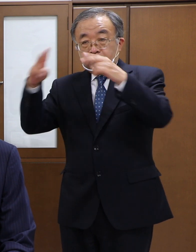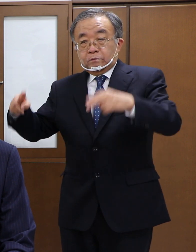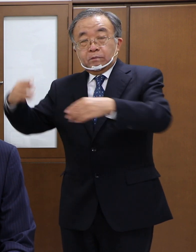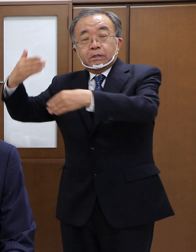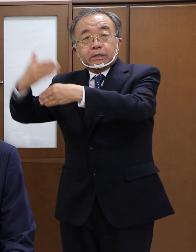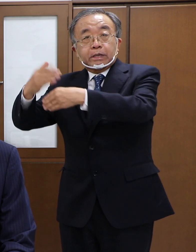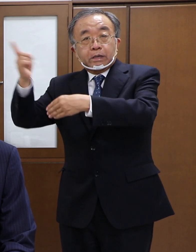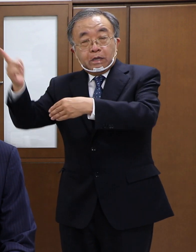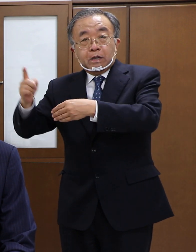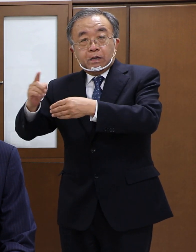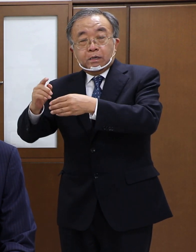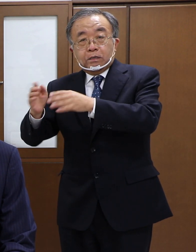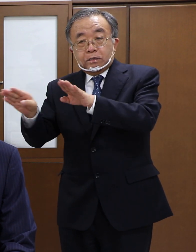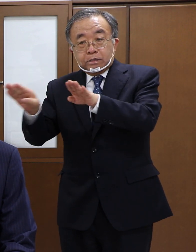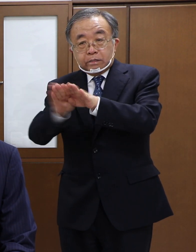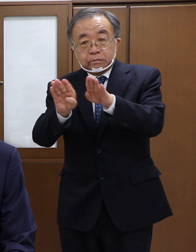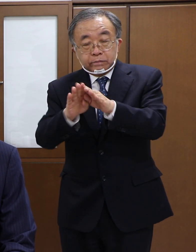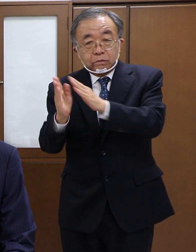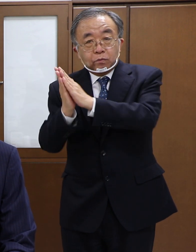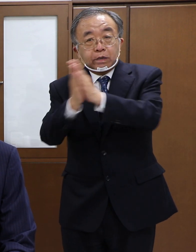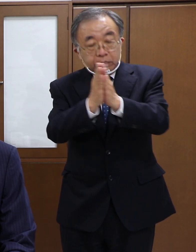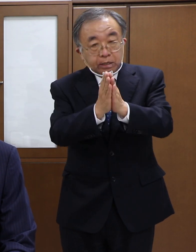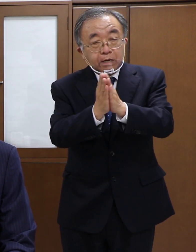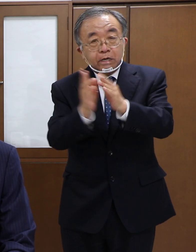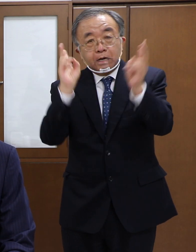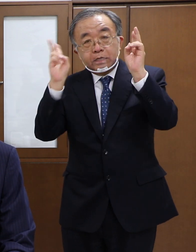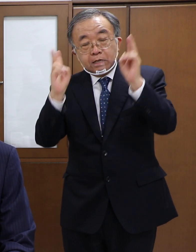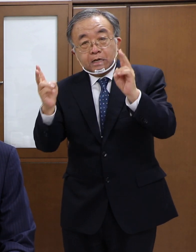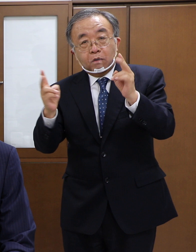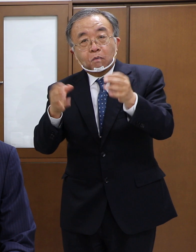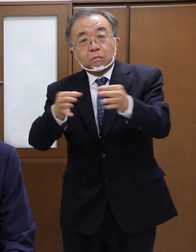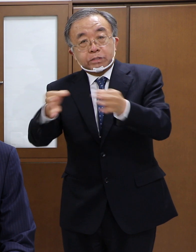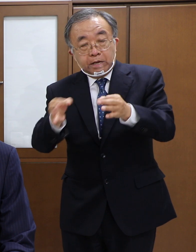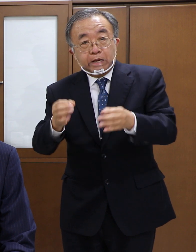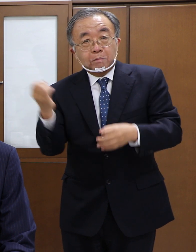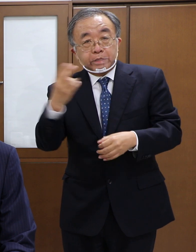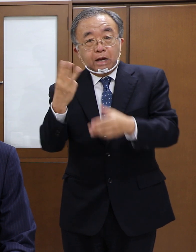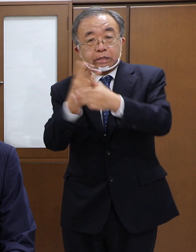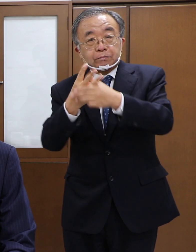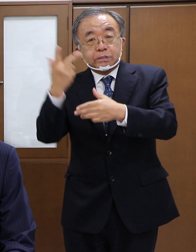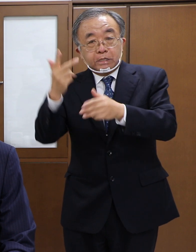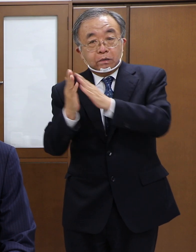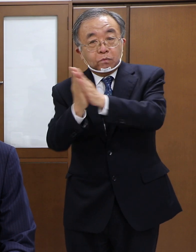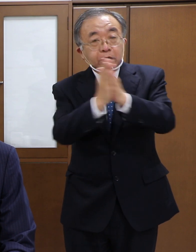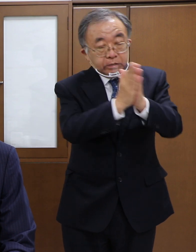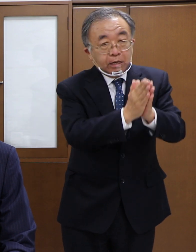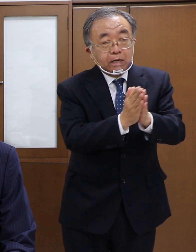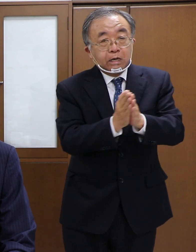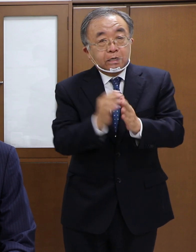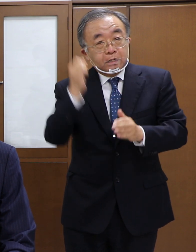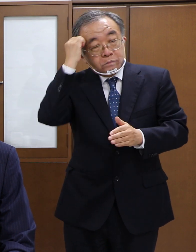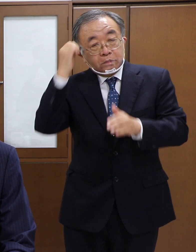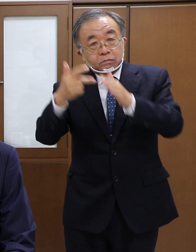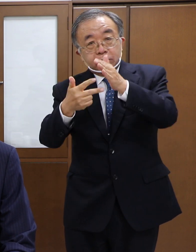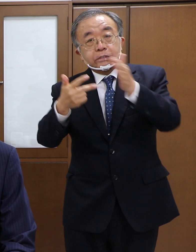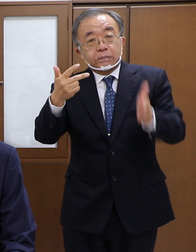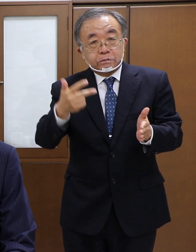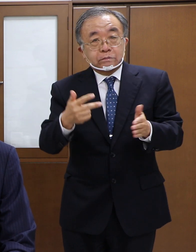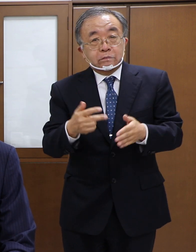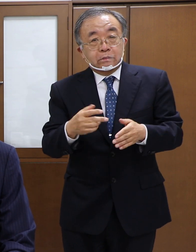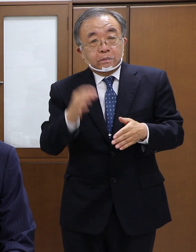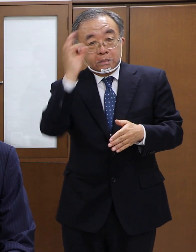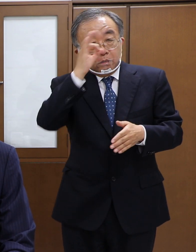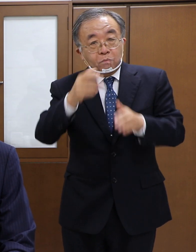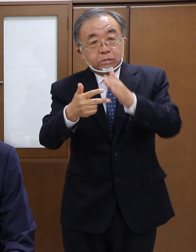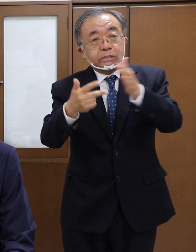静岡県が休業要請を行った対象業種、そして熱海市が休業要請を行った宿泊施設、